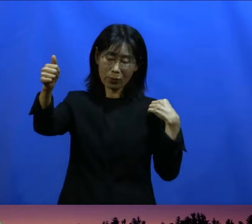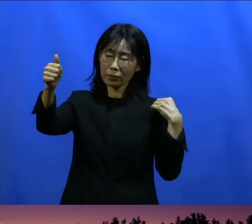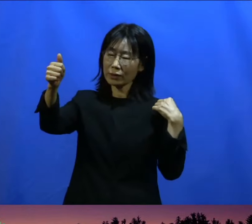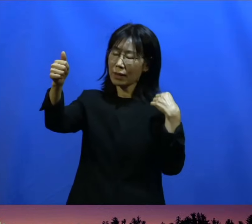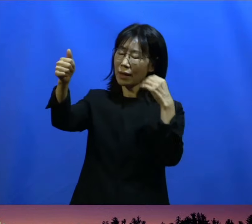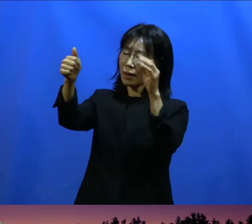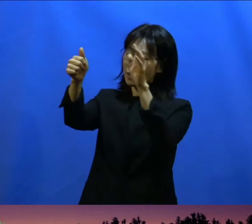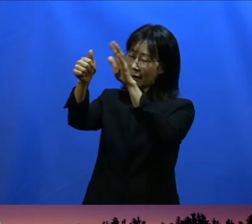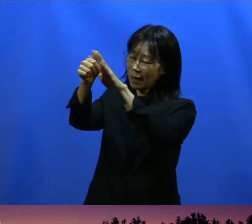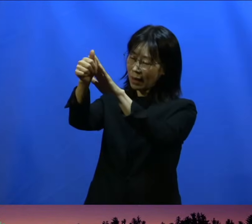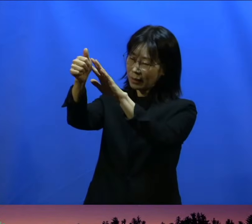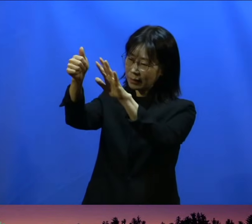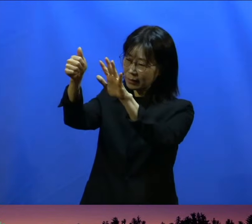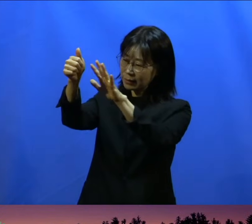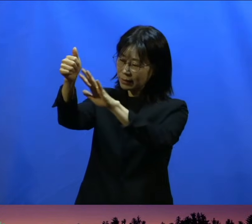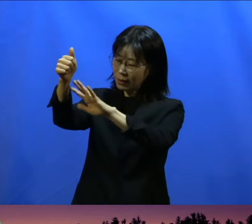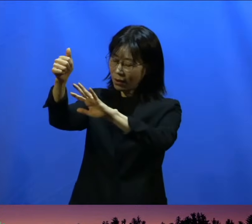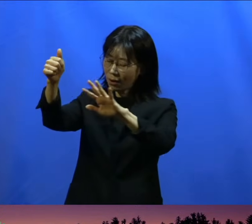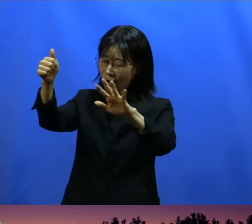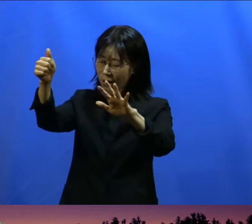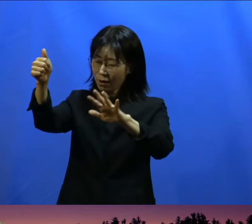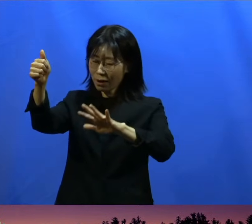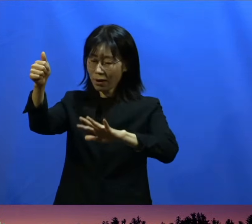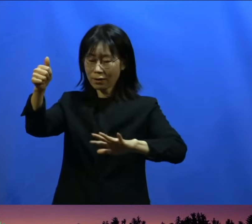그 옷 자락은